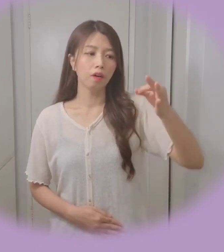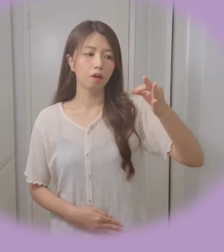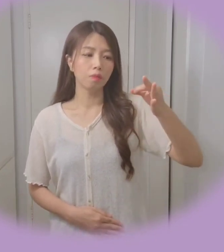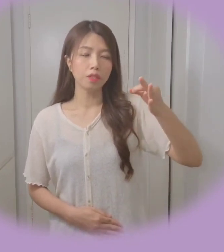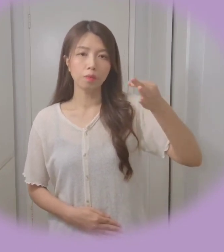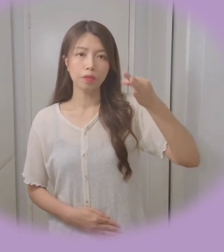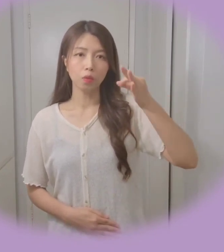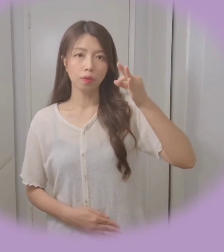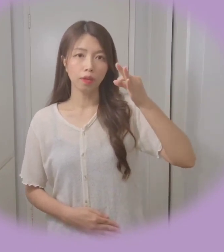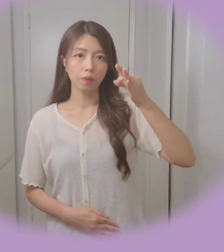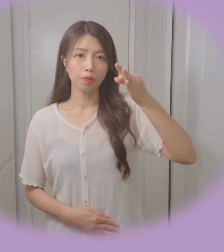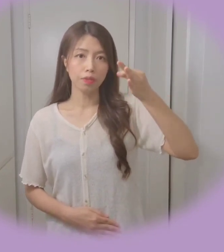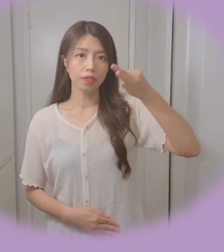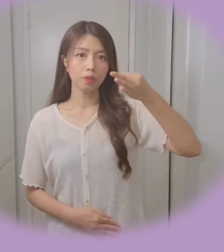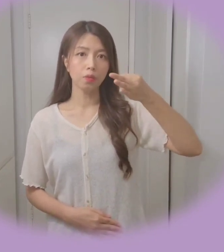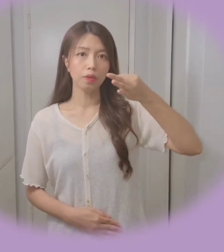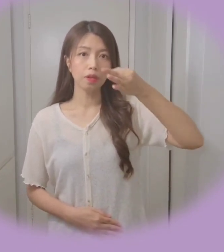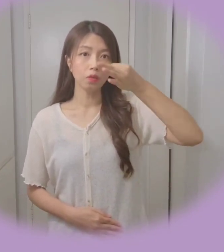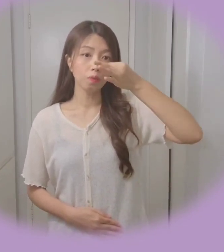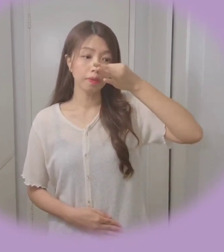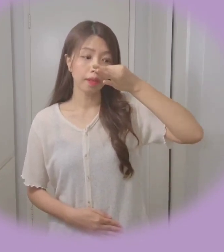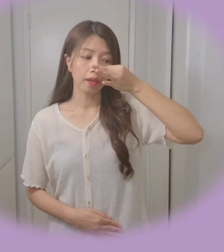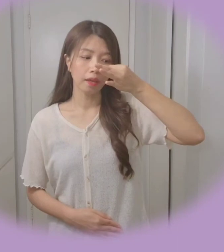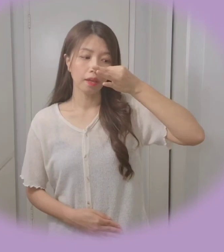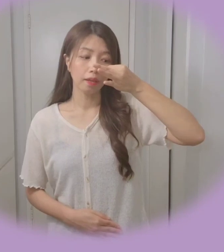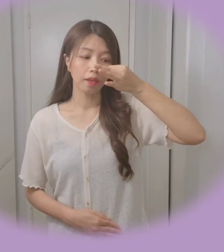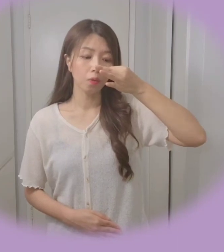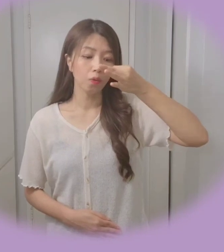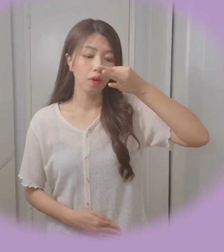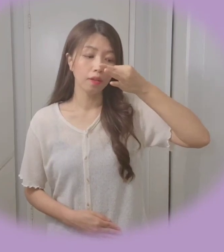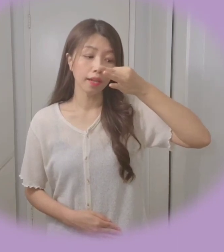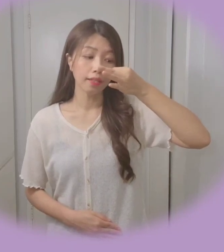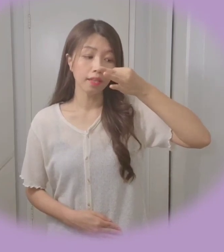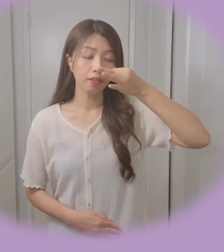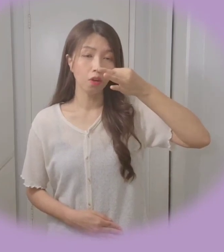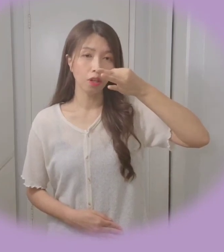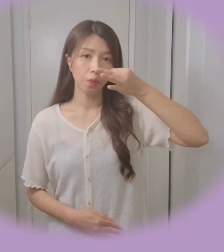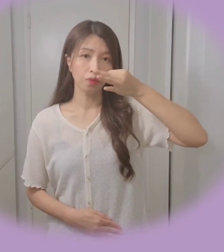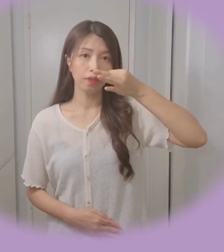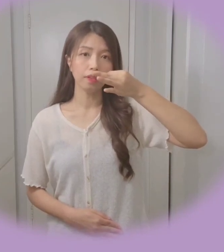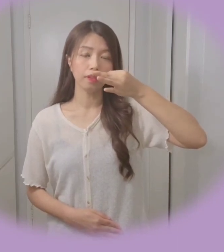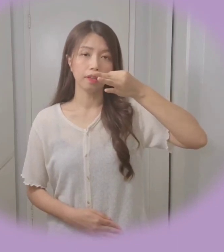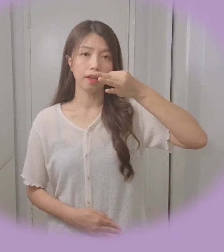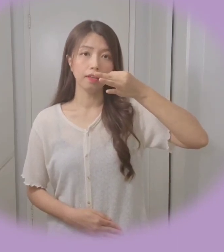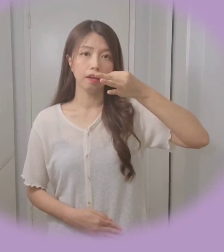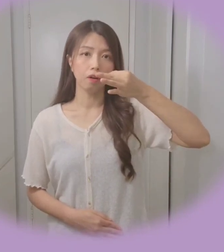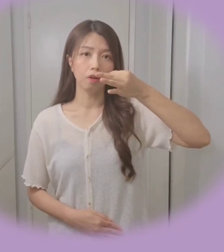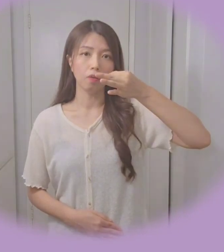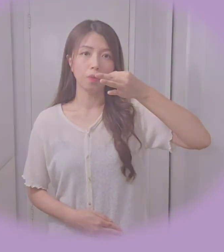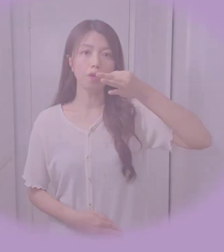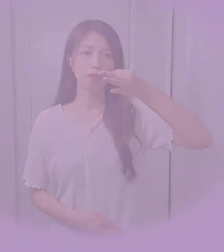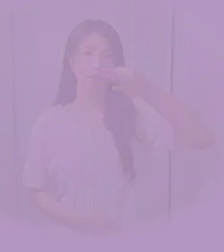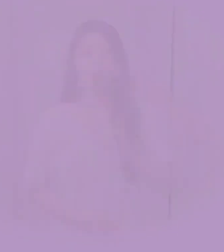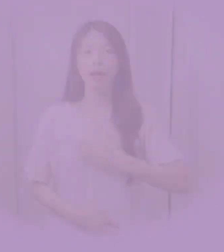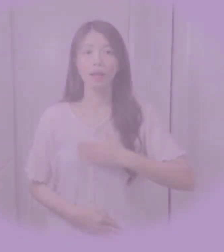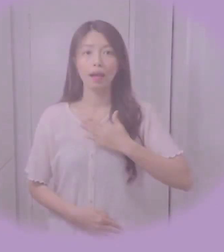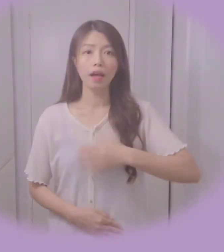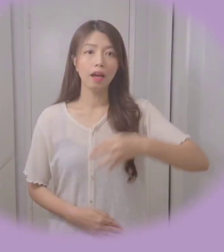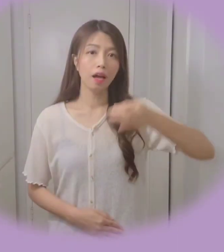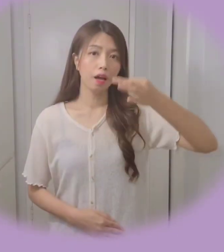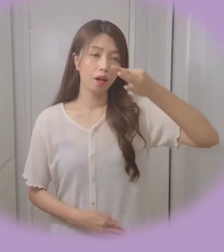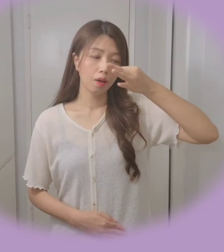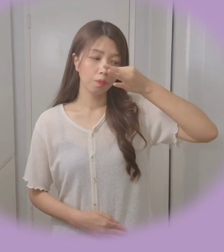되는데요. 엄지검지 동그랗게 붙이신 손을 눈 밑에 대고 자세히 들여다보는 듯한 표현인데요.